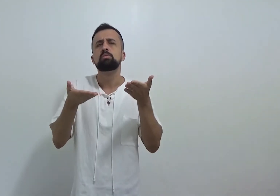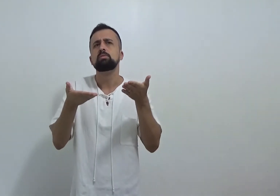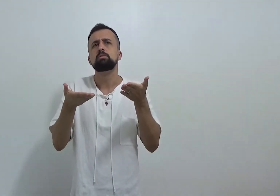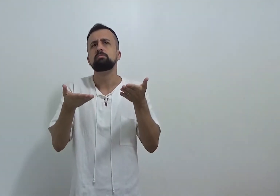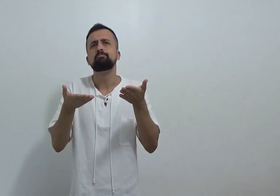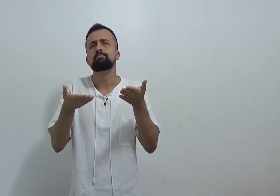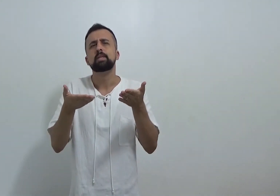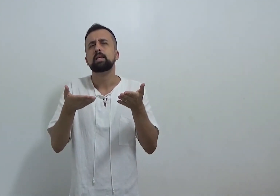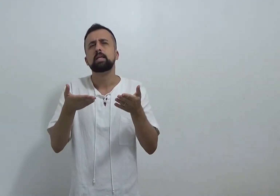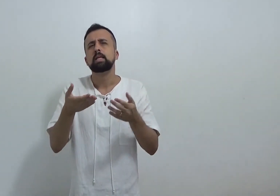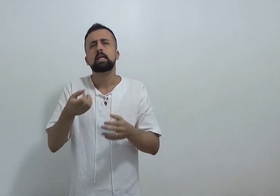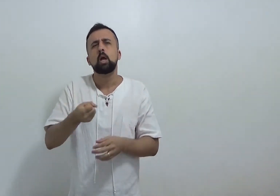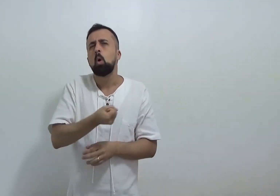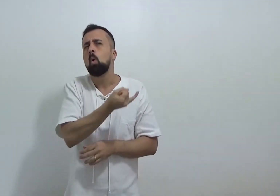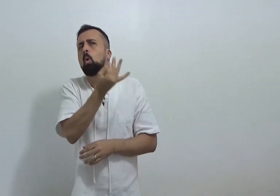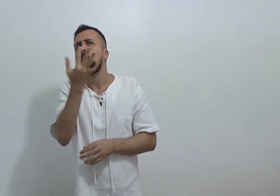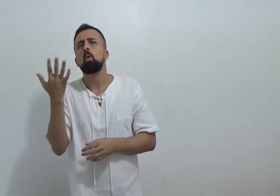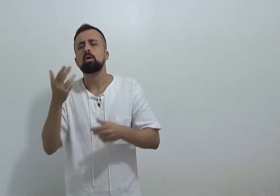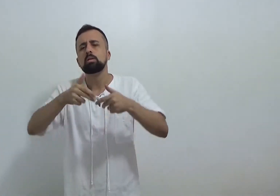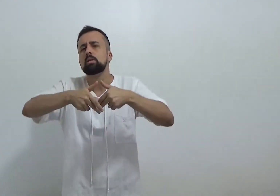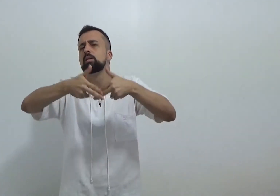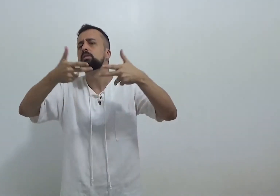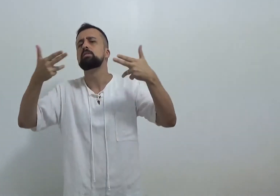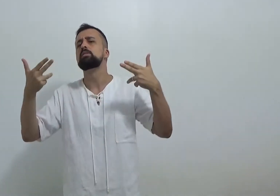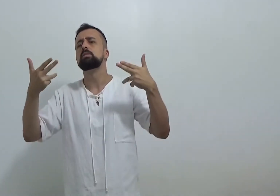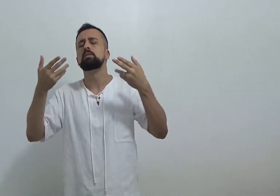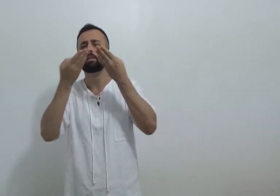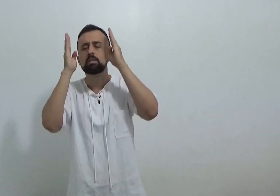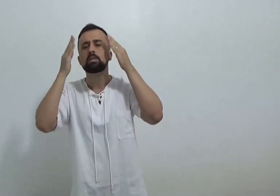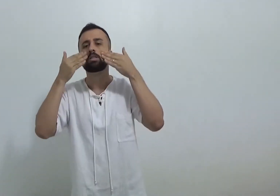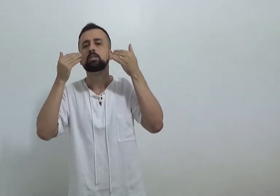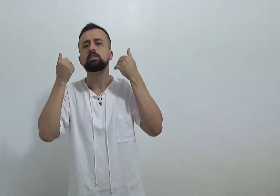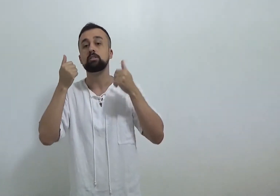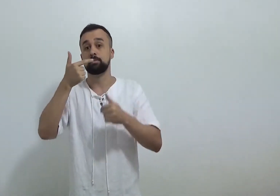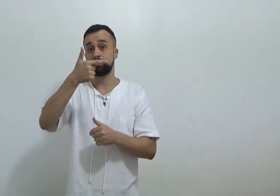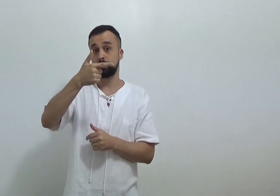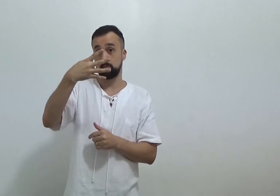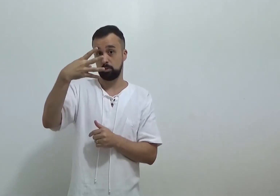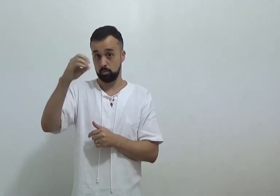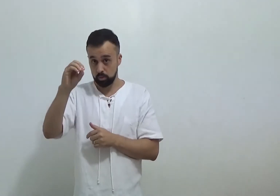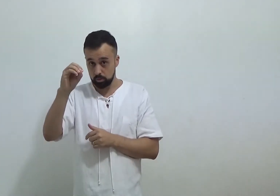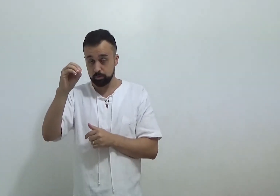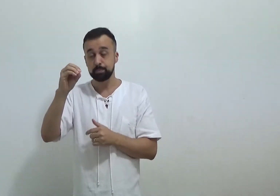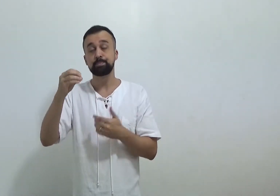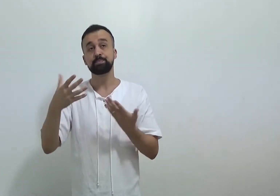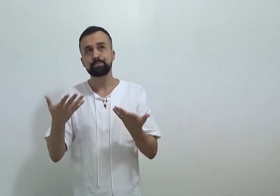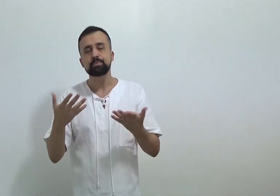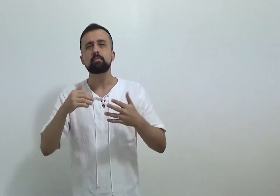Como eu disse, atualmente existem cerca de